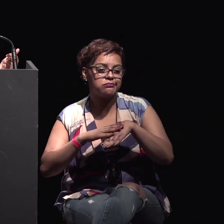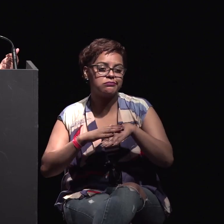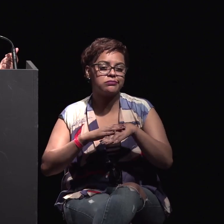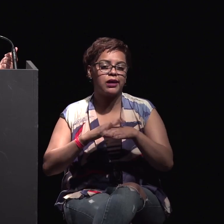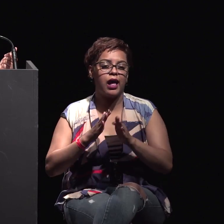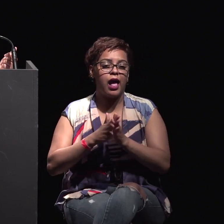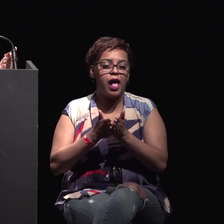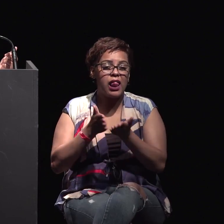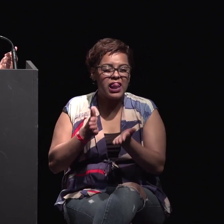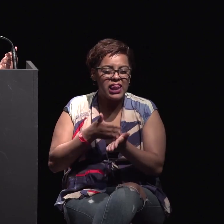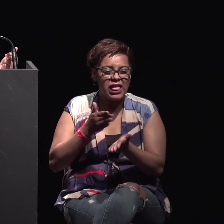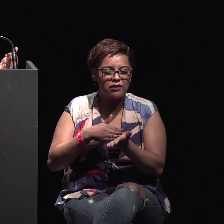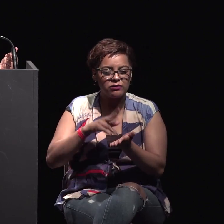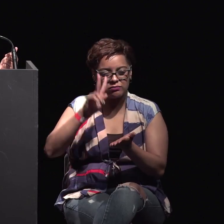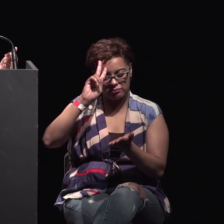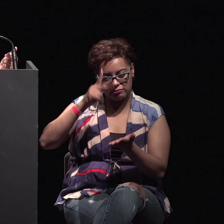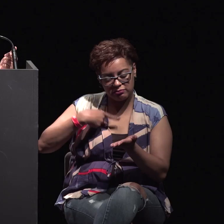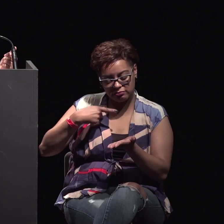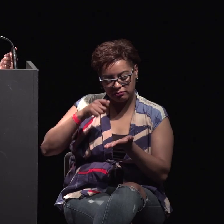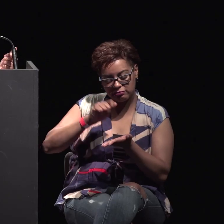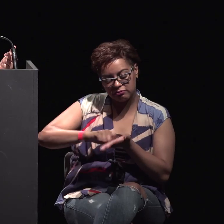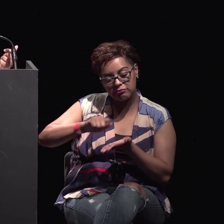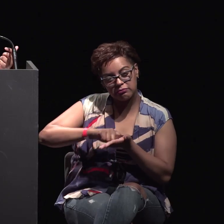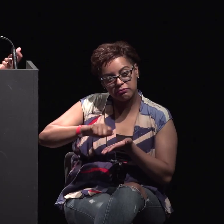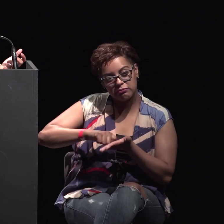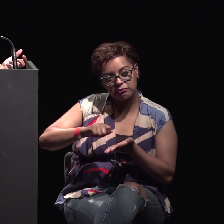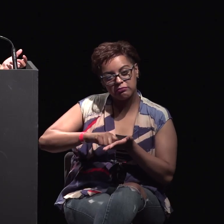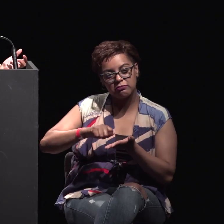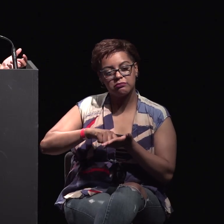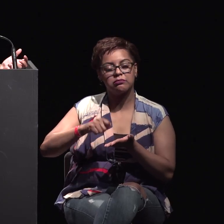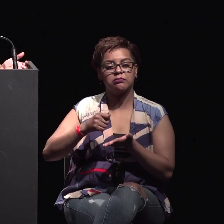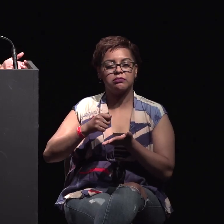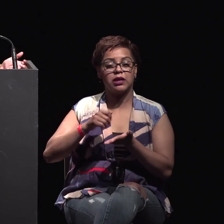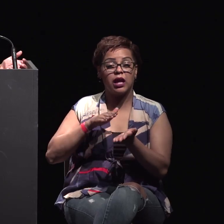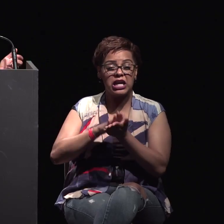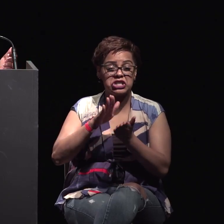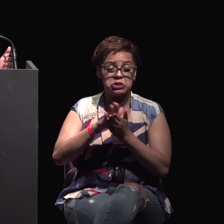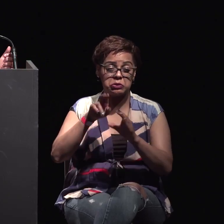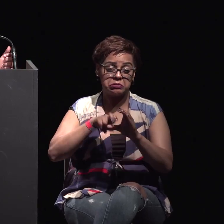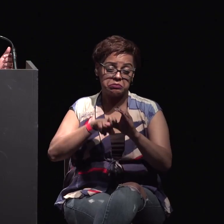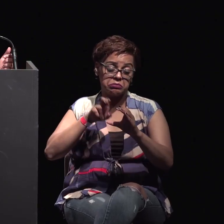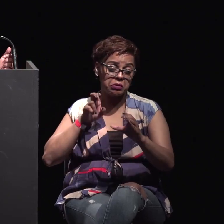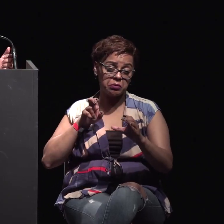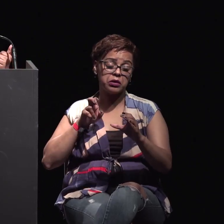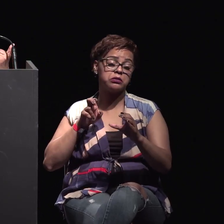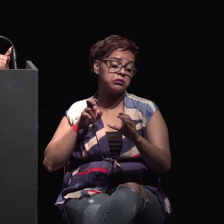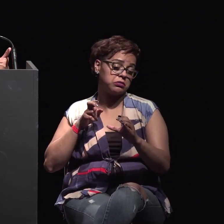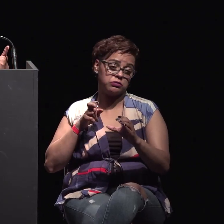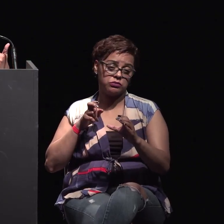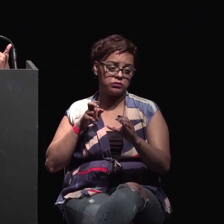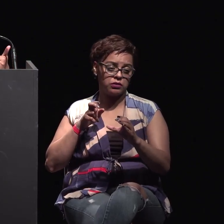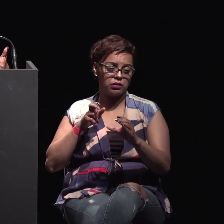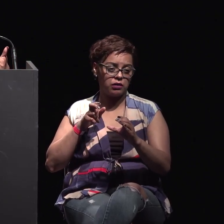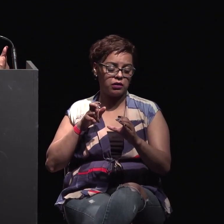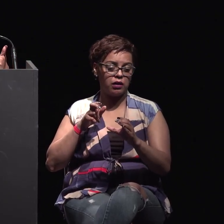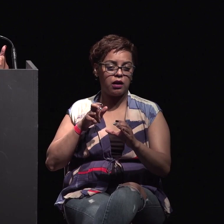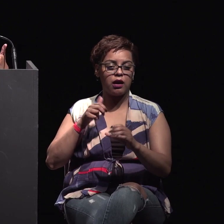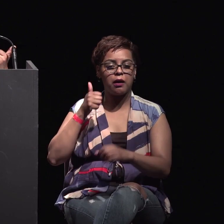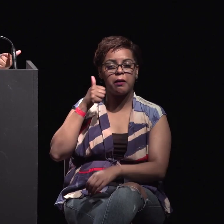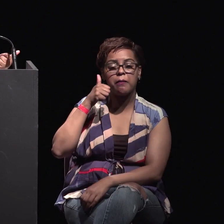livros artesanais, zines, as editoras independentes, as mulheres que